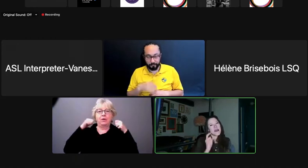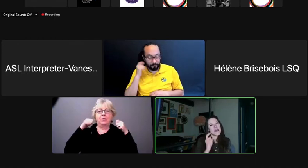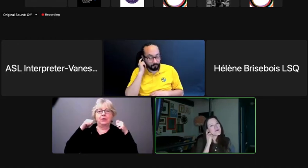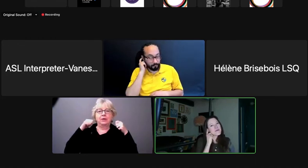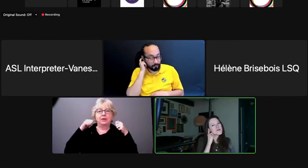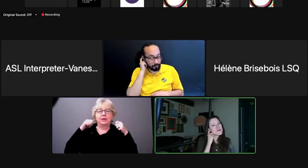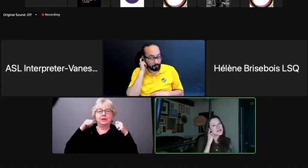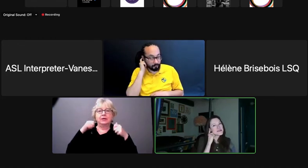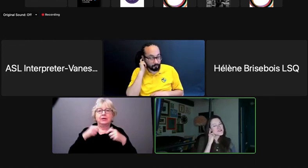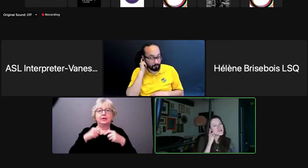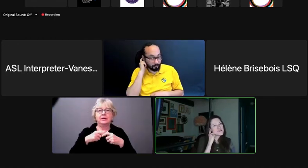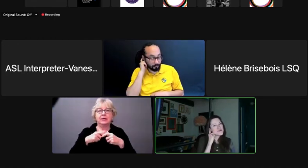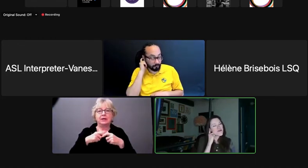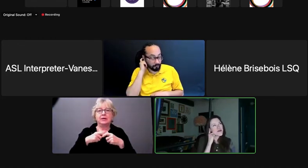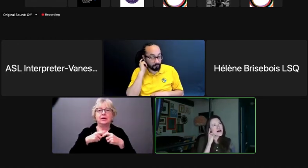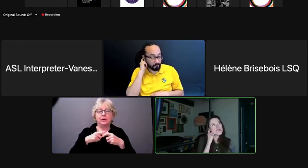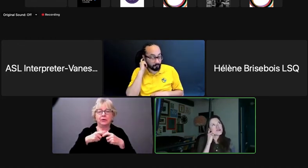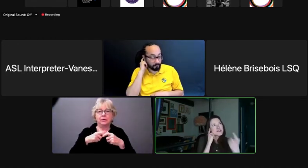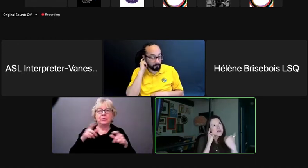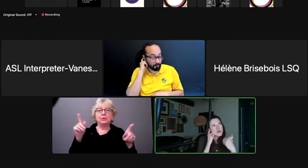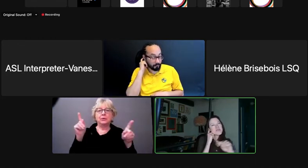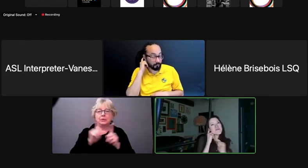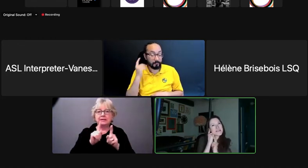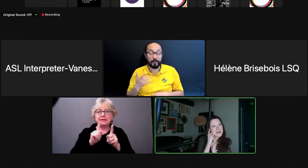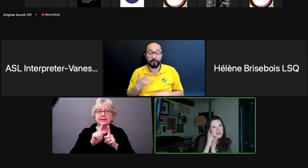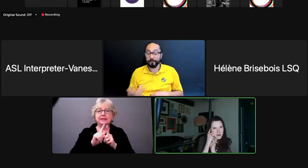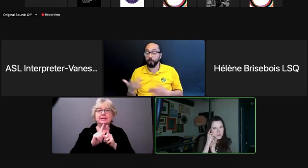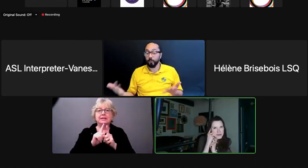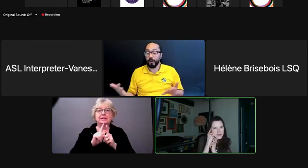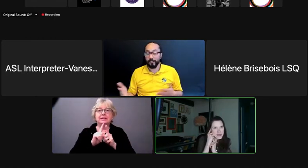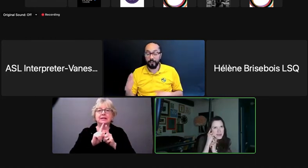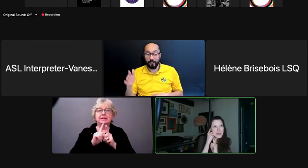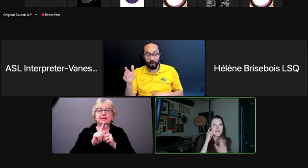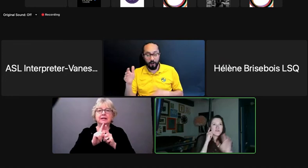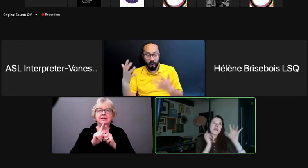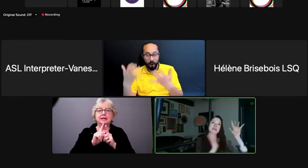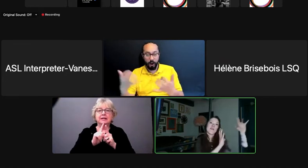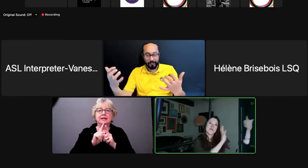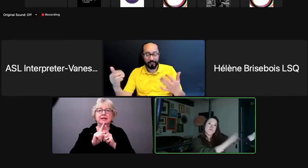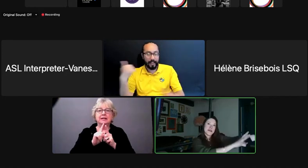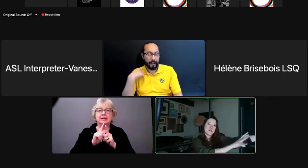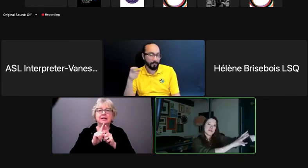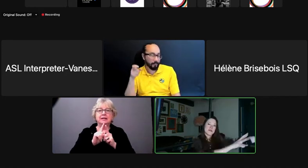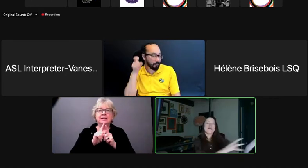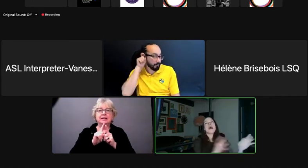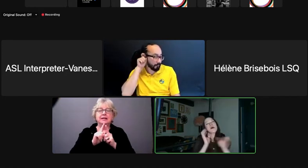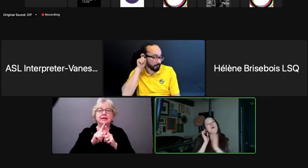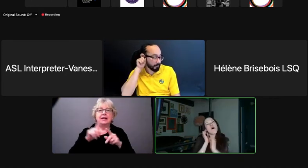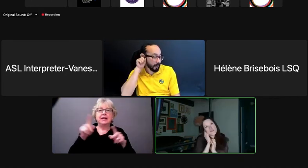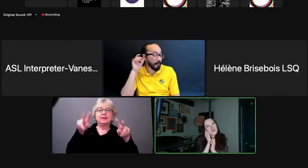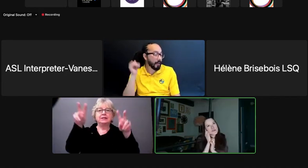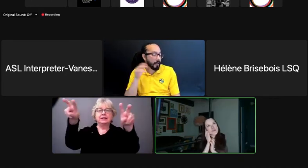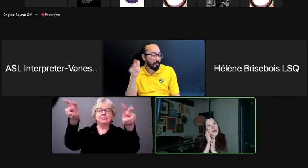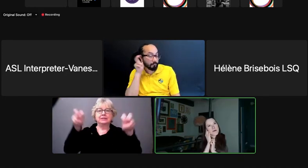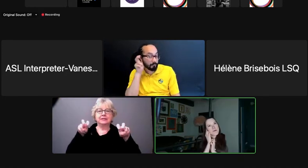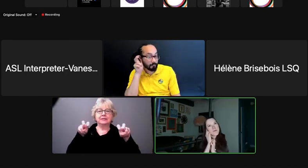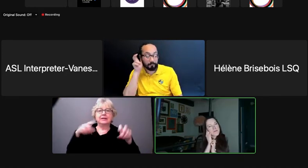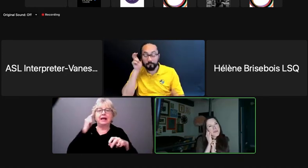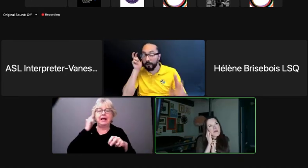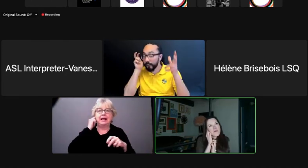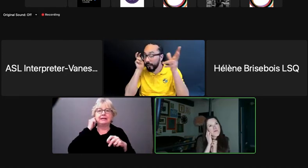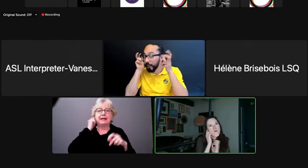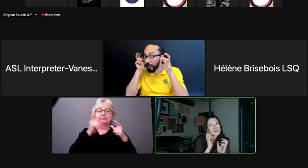et généralement aussi les membres de l'auditoire entendront la description